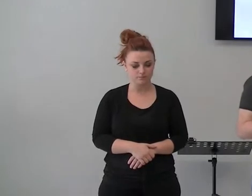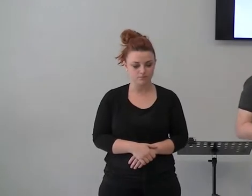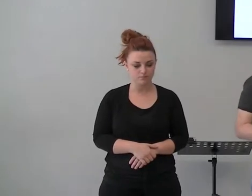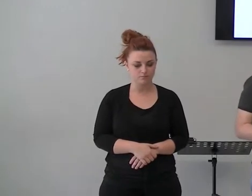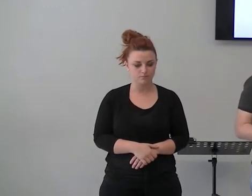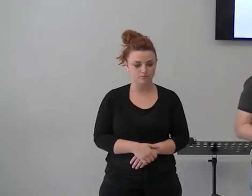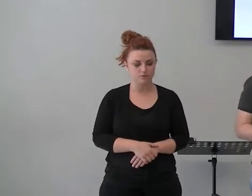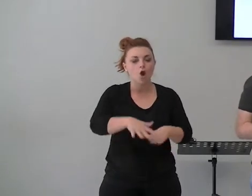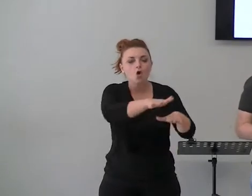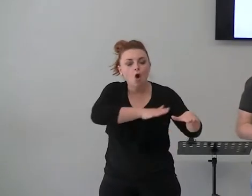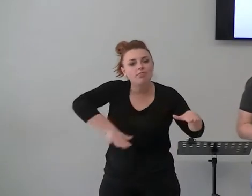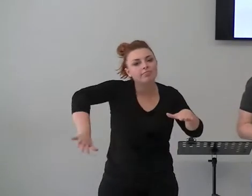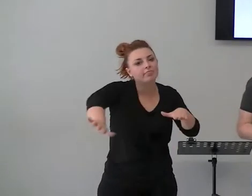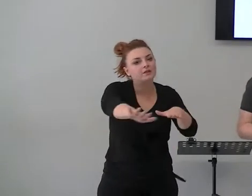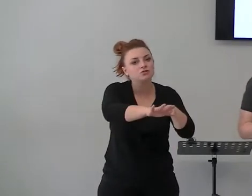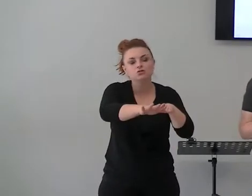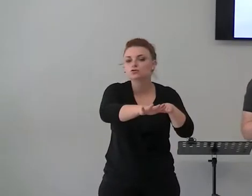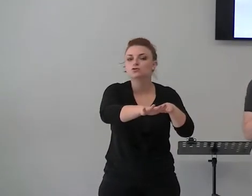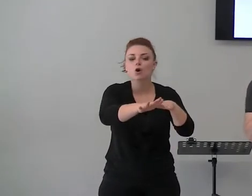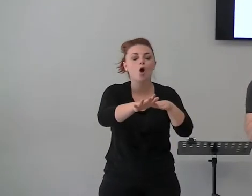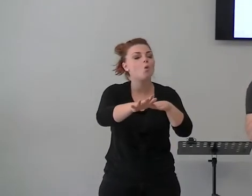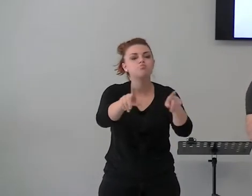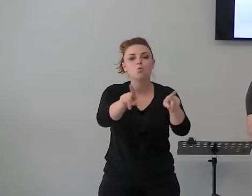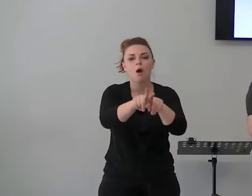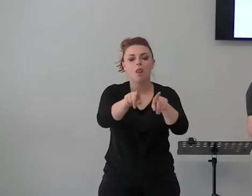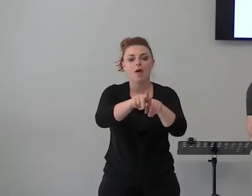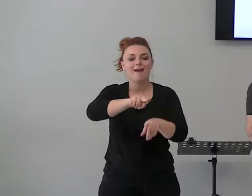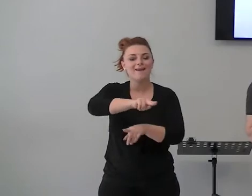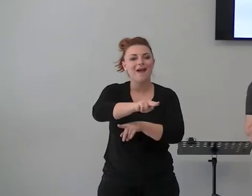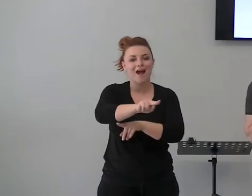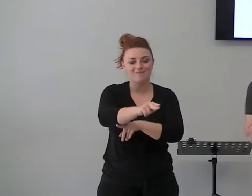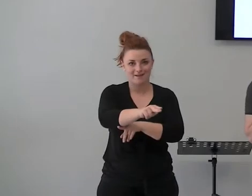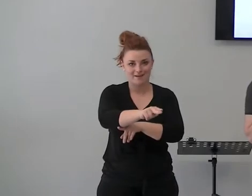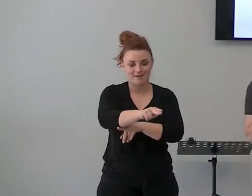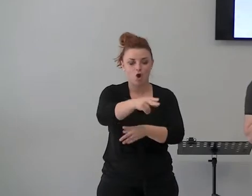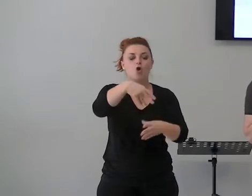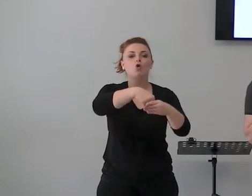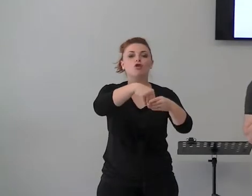Contesto è chiave. Io ho saltato qualche versetto.